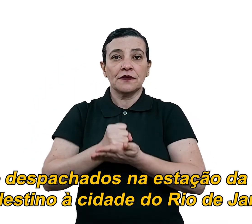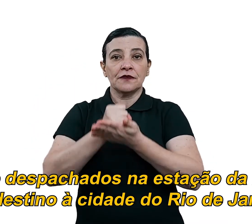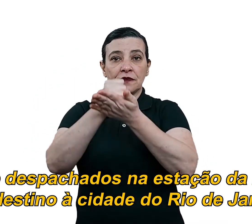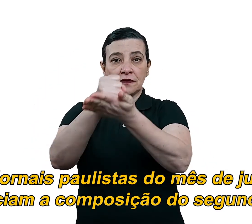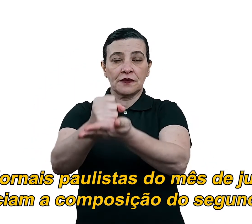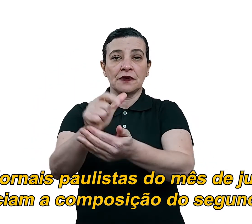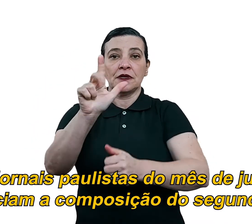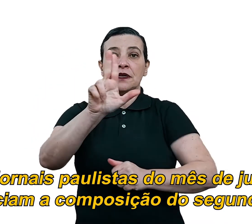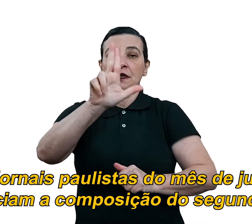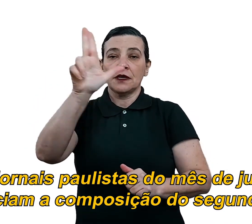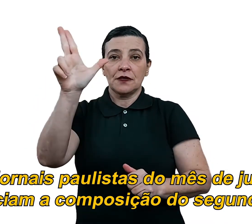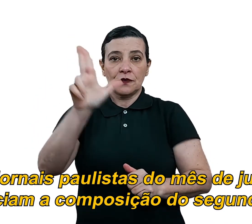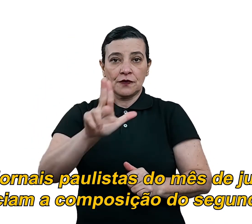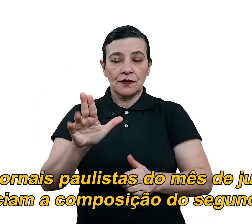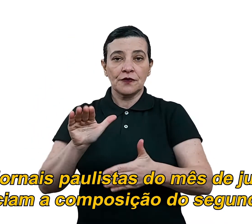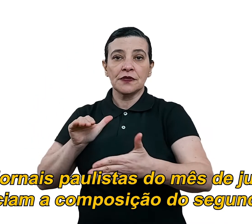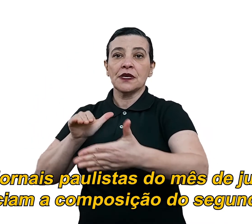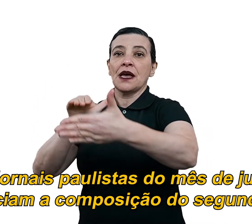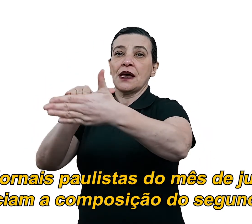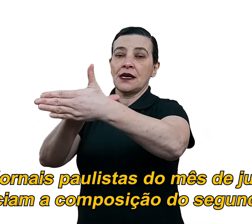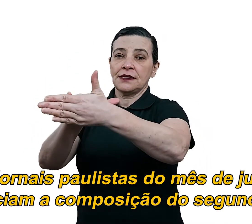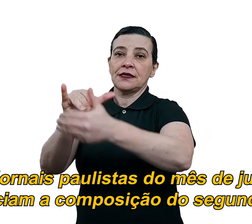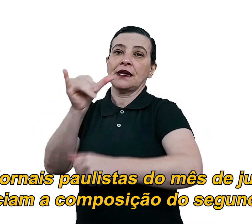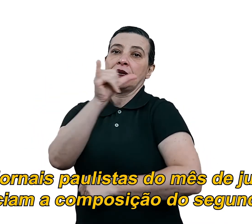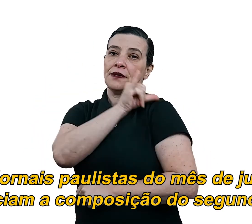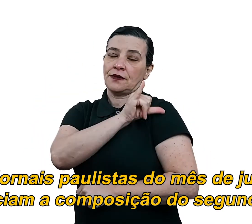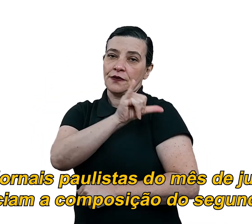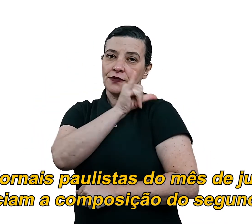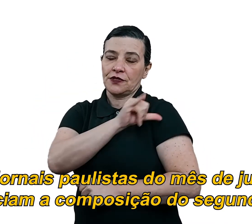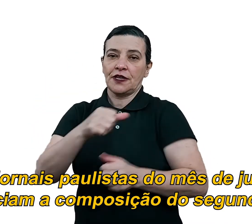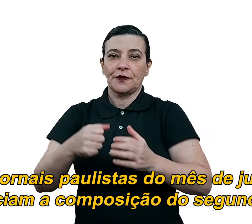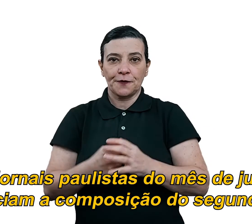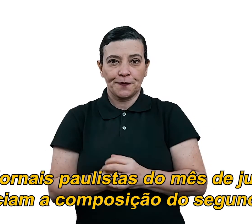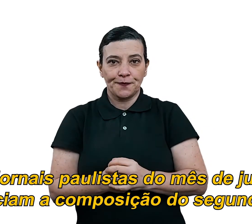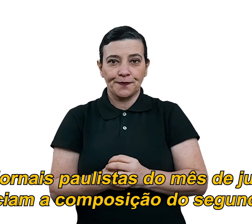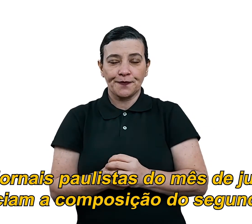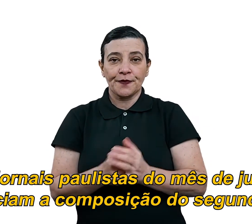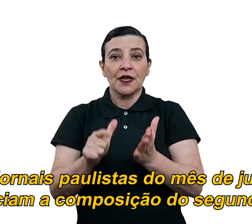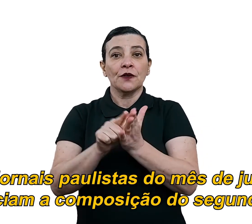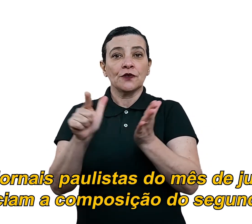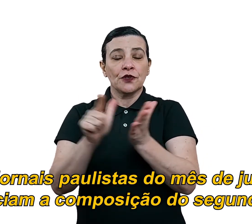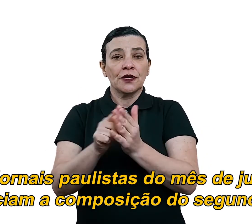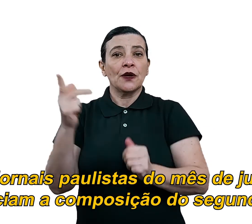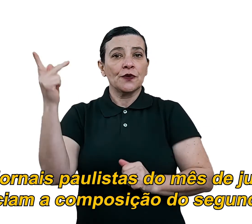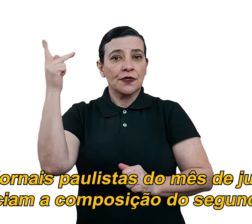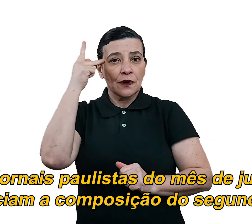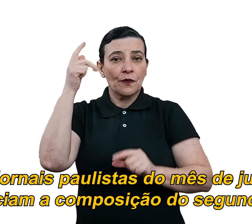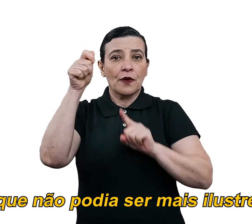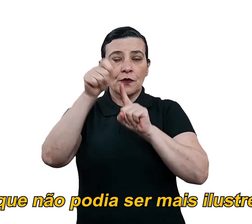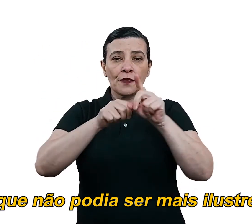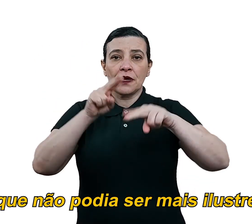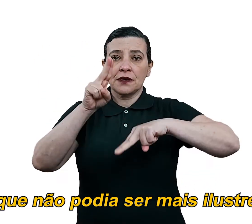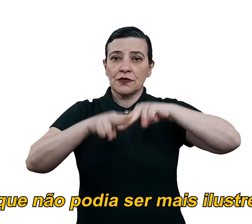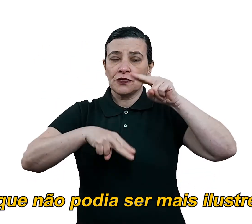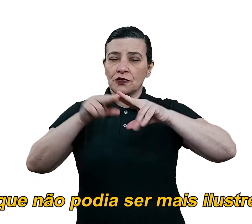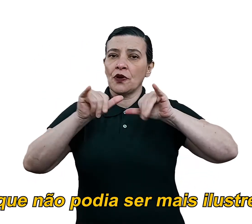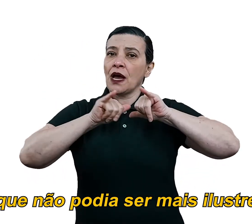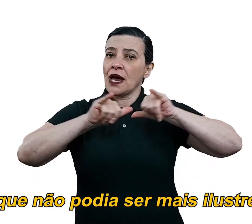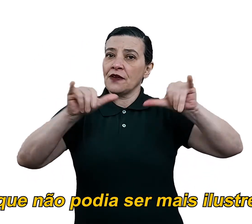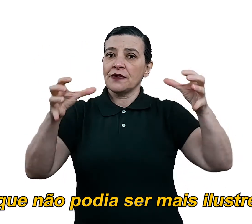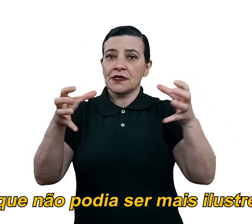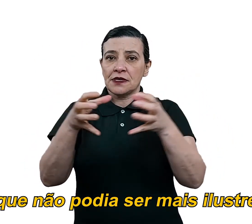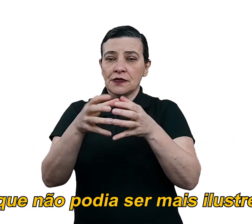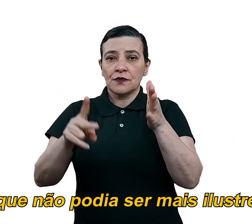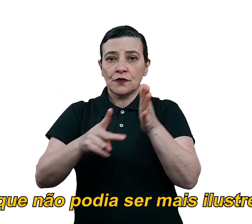do Rio de Janeiro. Os jornais paulistas do mês de junho anunciam a composição do segundo júri, que não podia